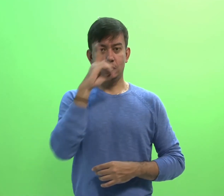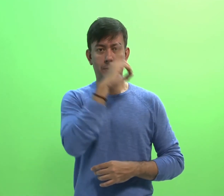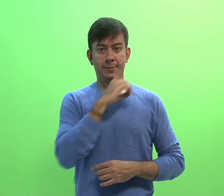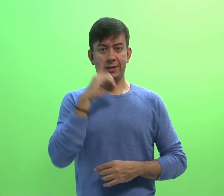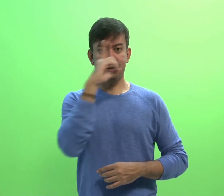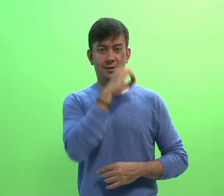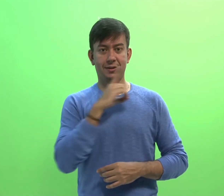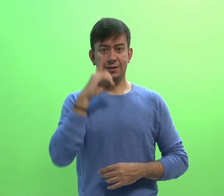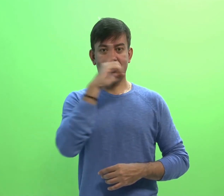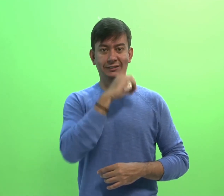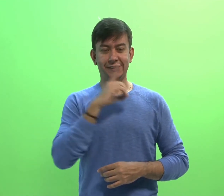alofone, domingo.